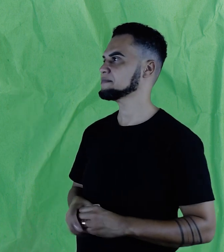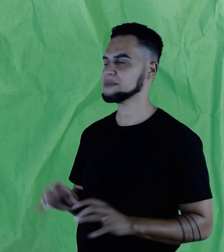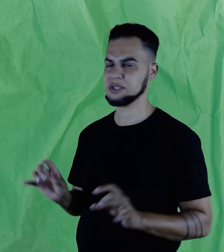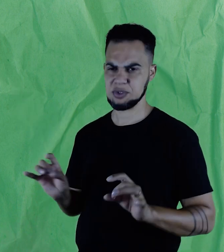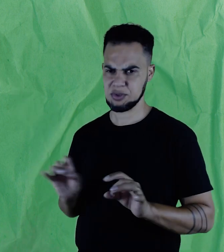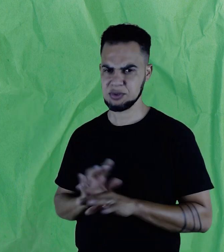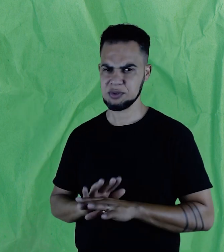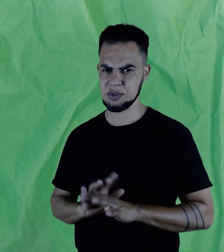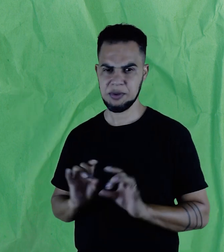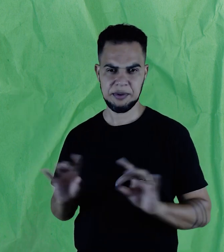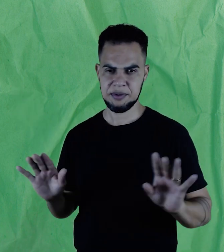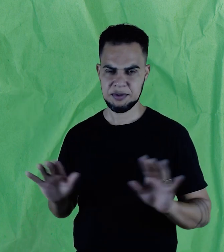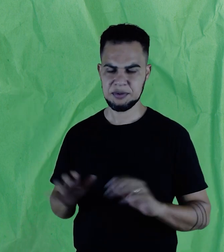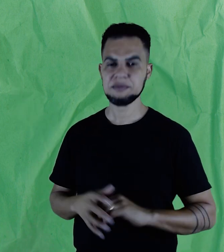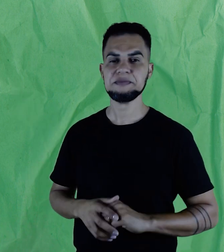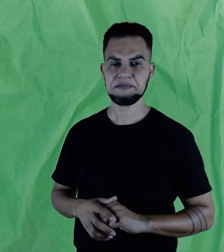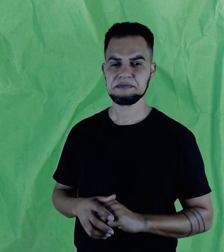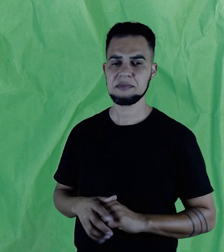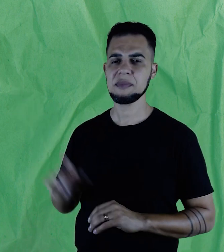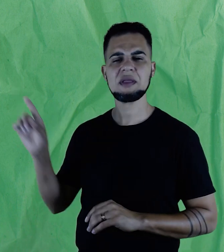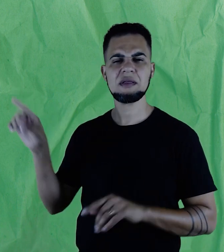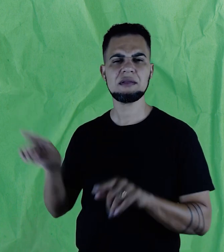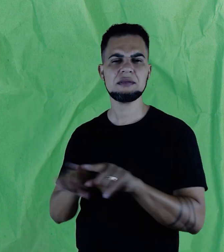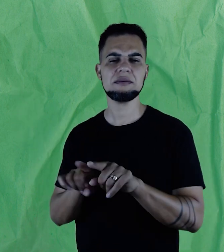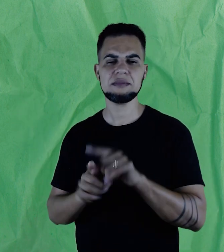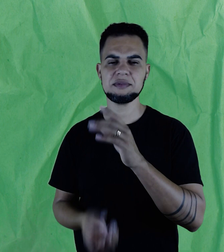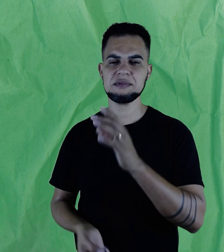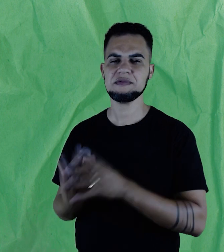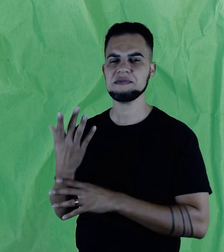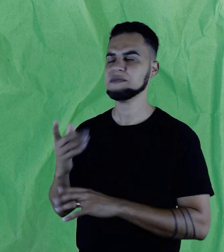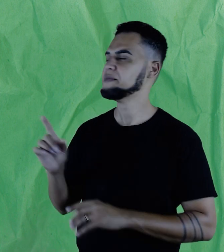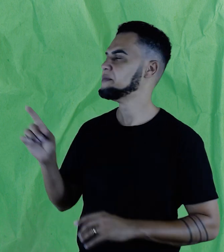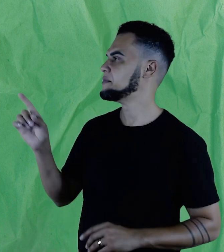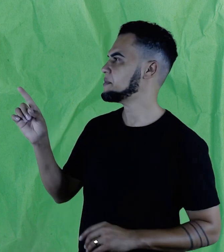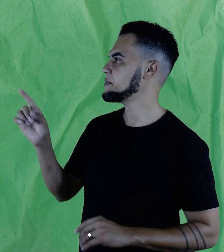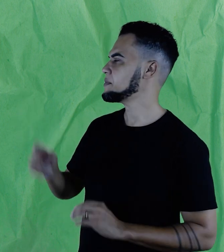somente isso, né? Eu vou criar também aqui